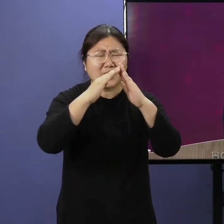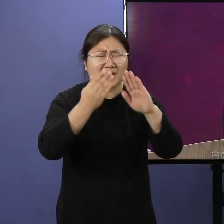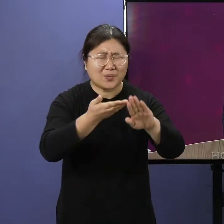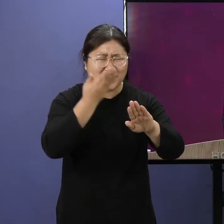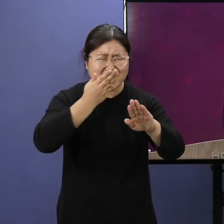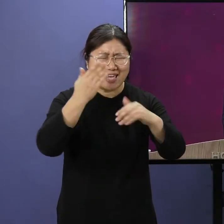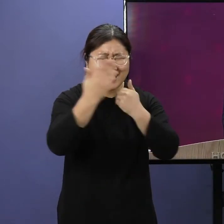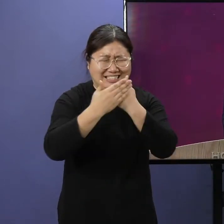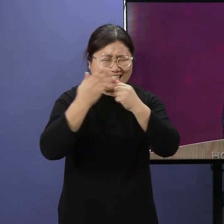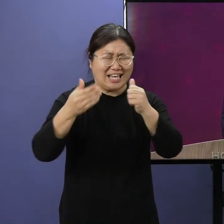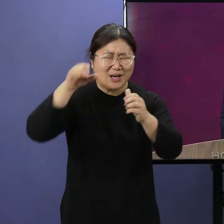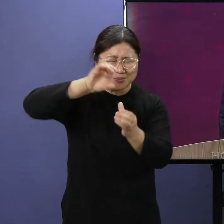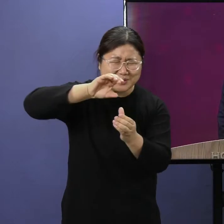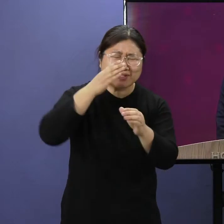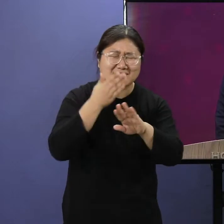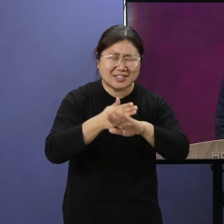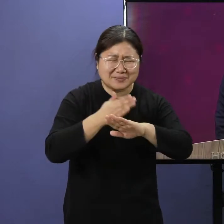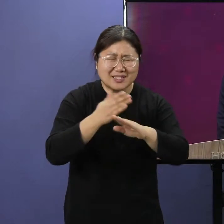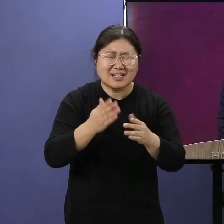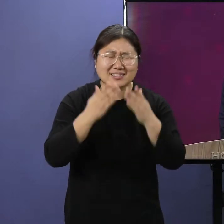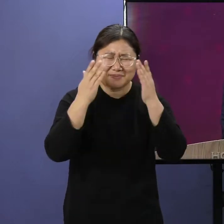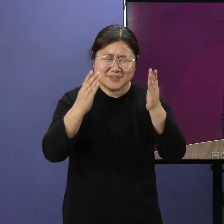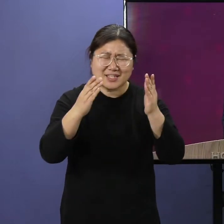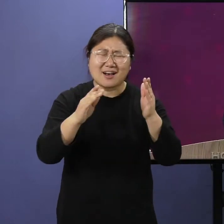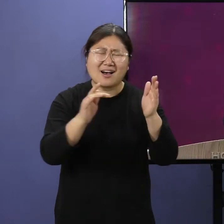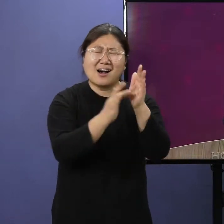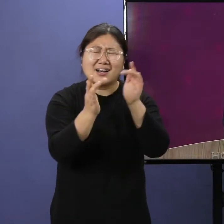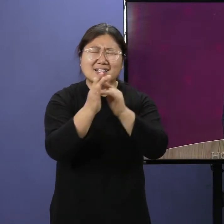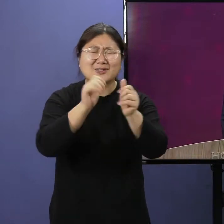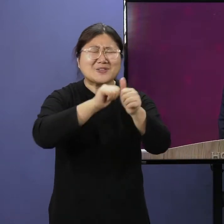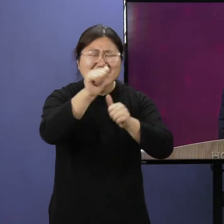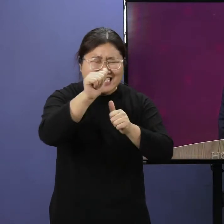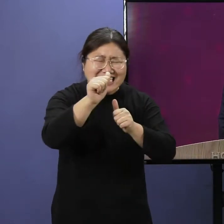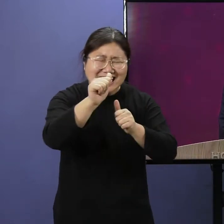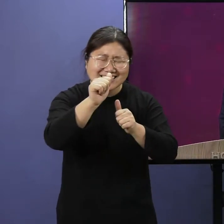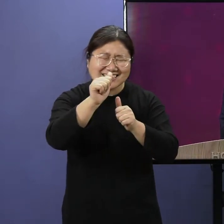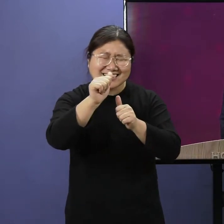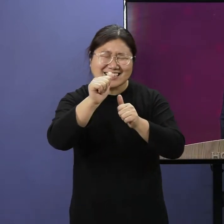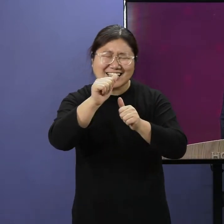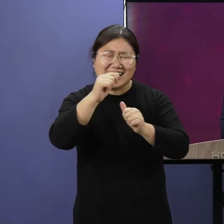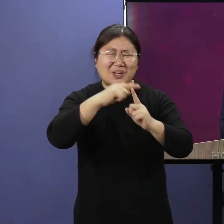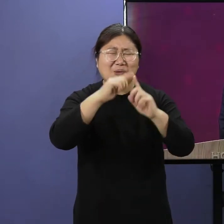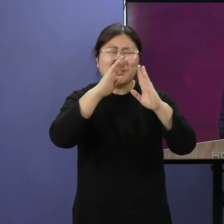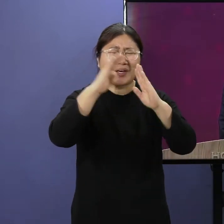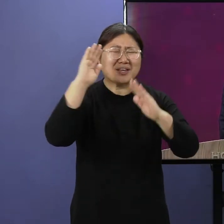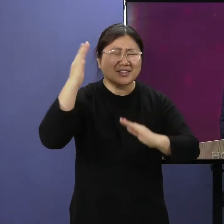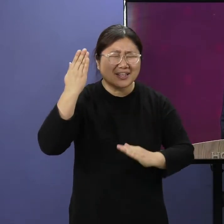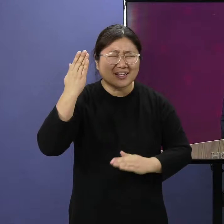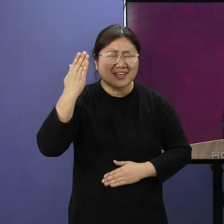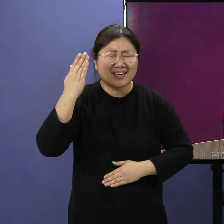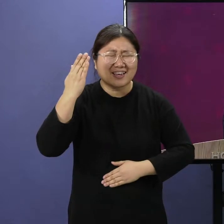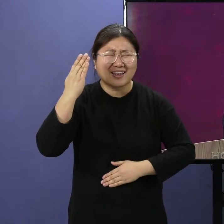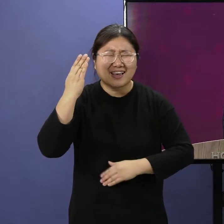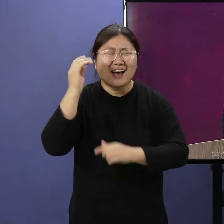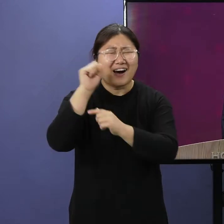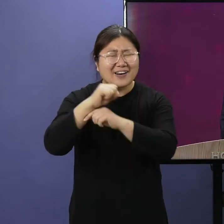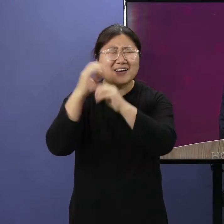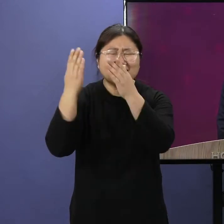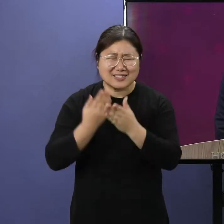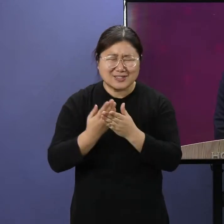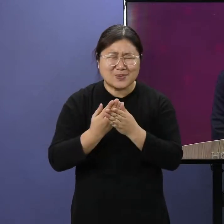감사드립니다. 먼저 예수로 승리하는 교회 되게 하시고 예배가 회복되며 교회 각 부서에 새로운 일꾼들이